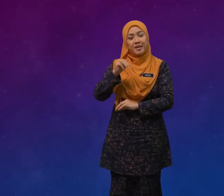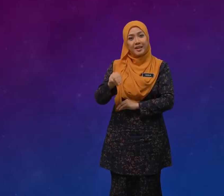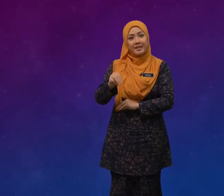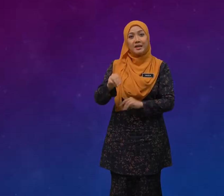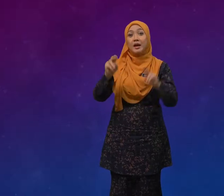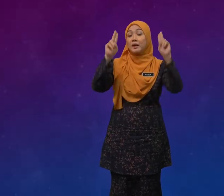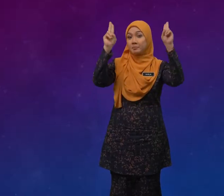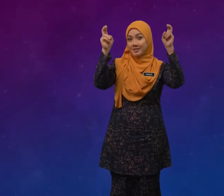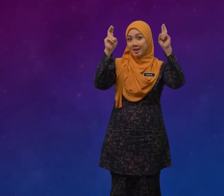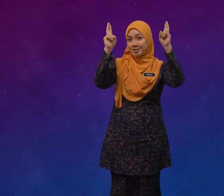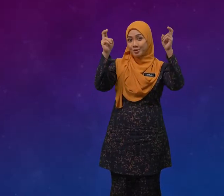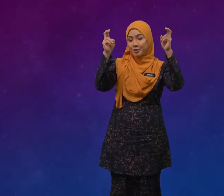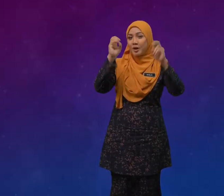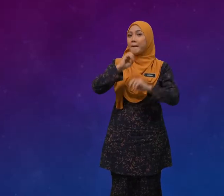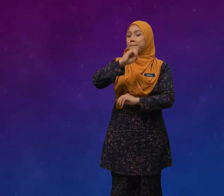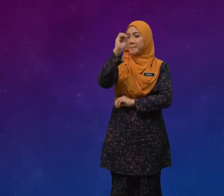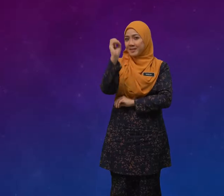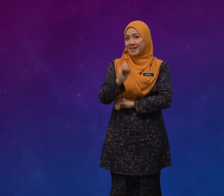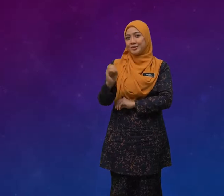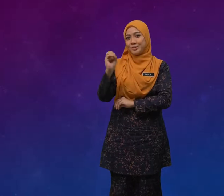murid-murid bertajuk peratus.